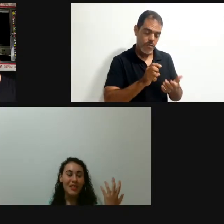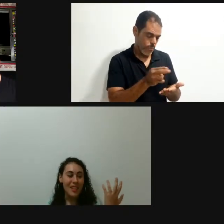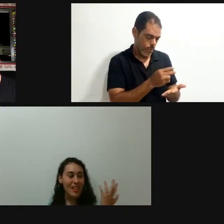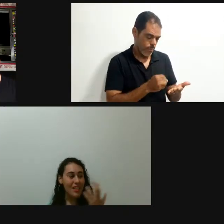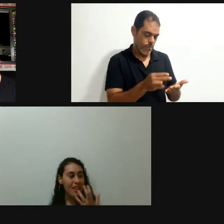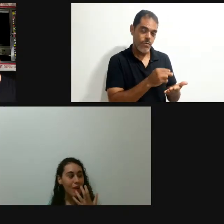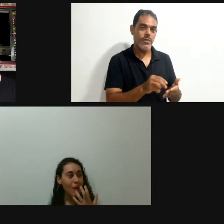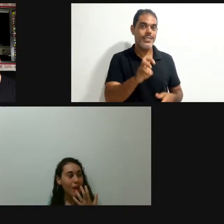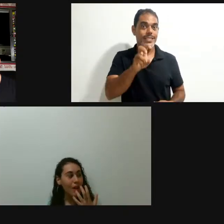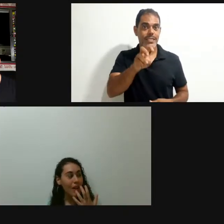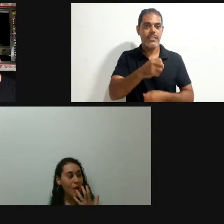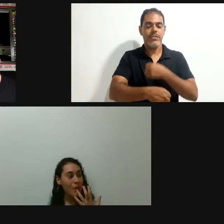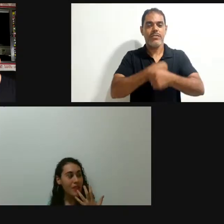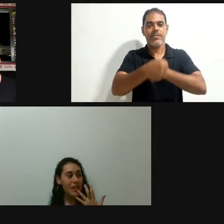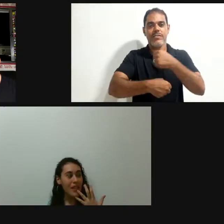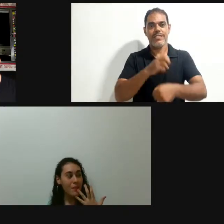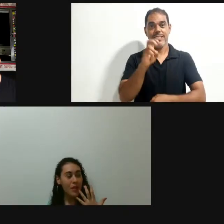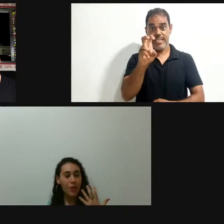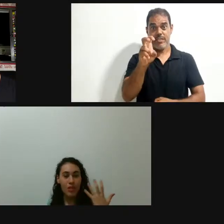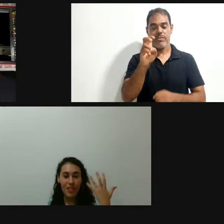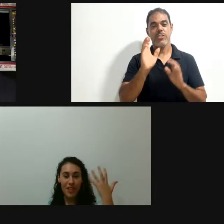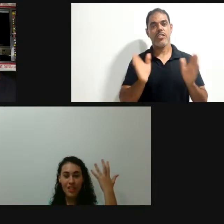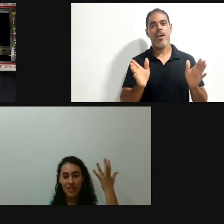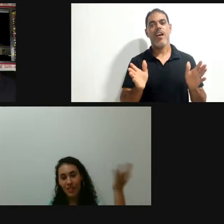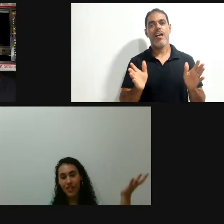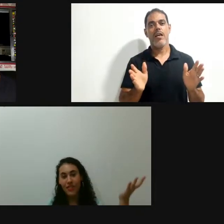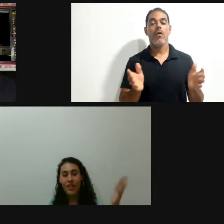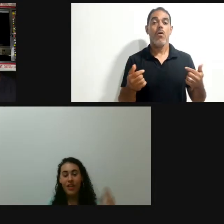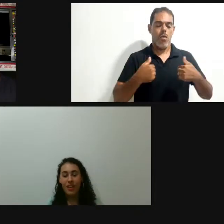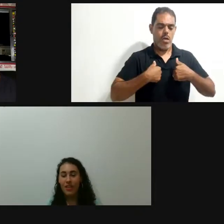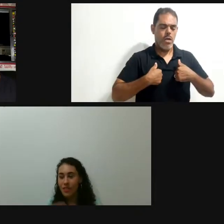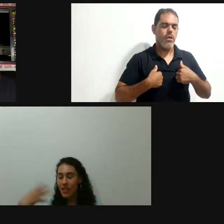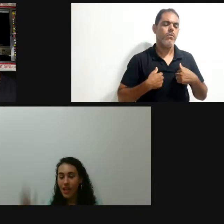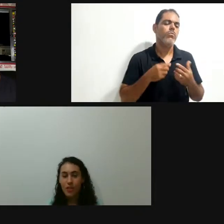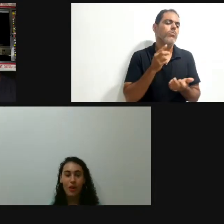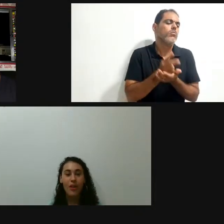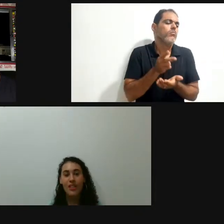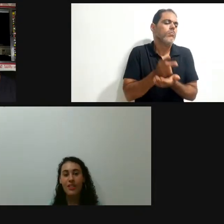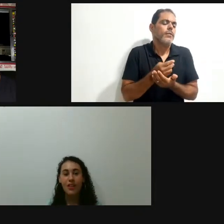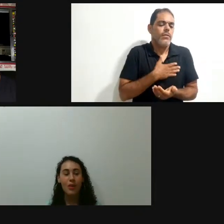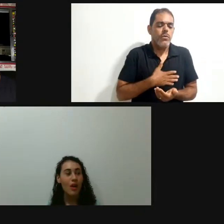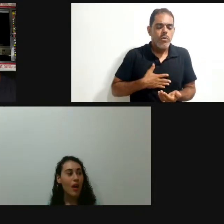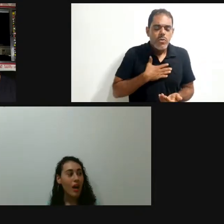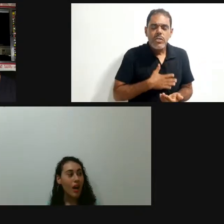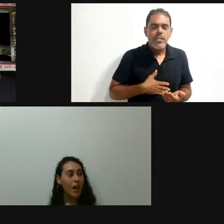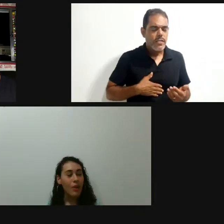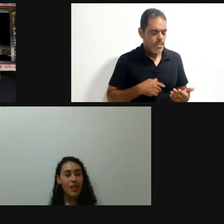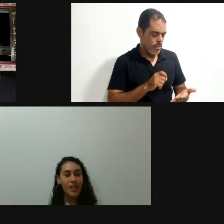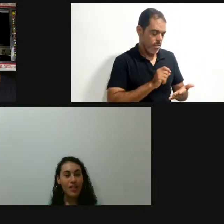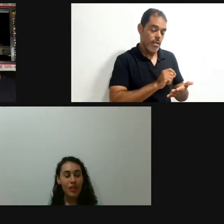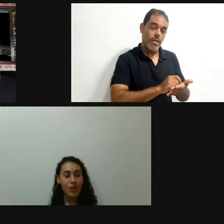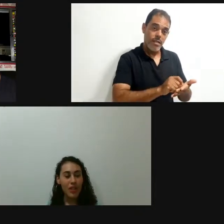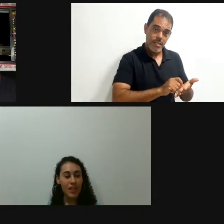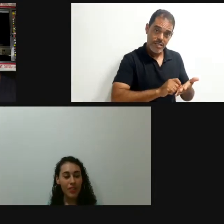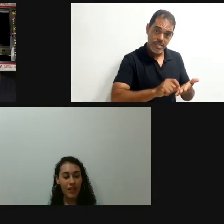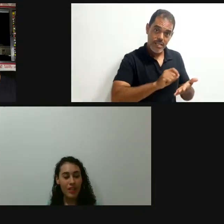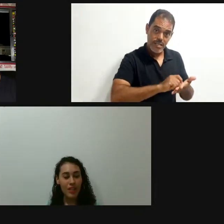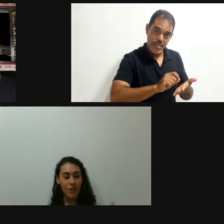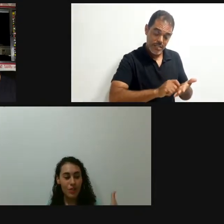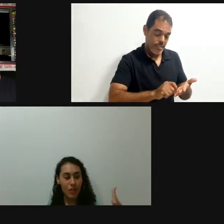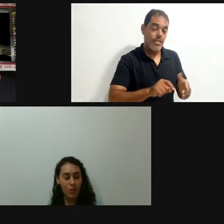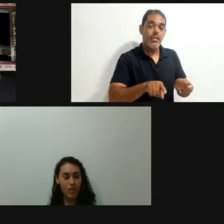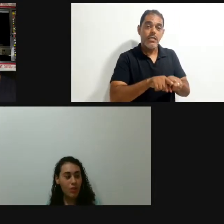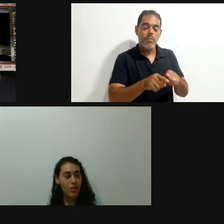Eu sei que eu sempre gostei de escrever, de criar histórias, então só que eu queria